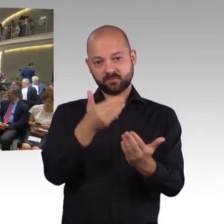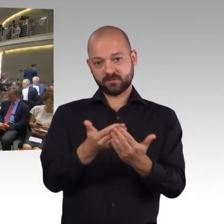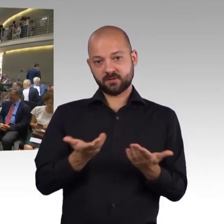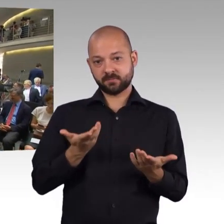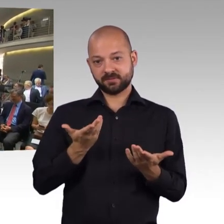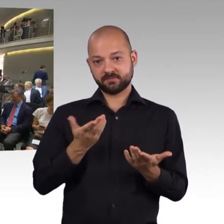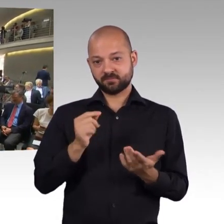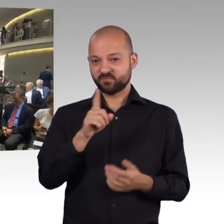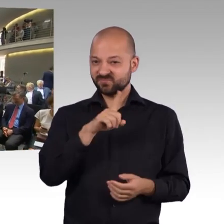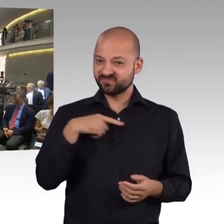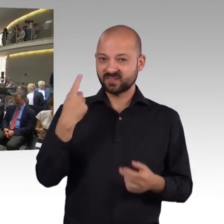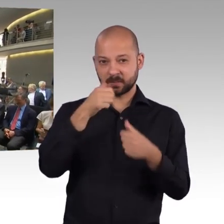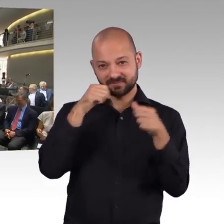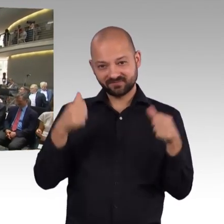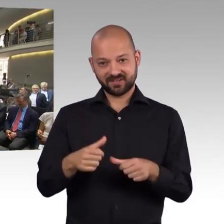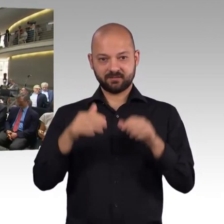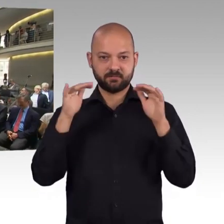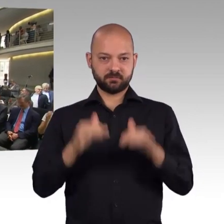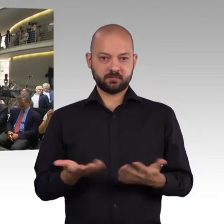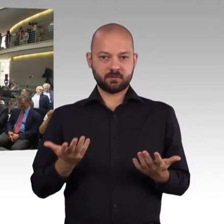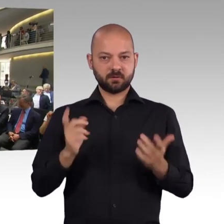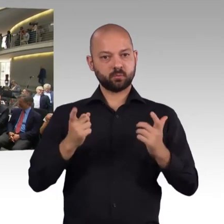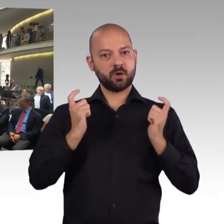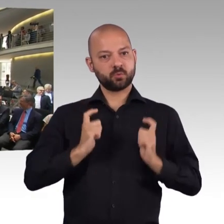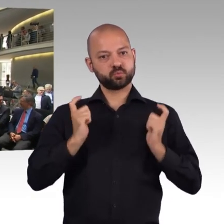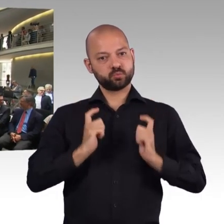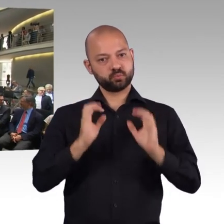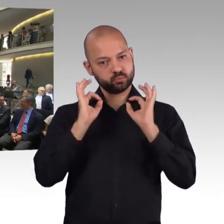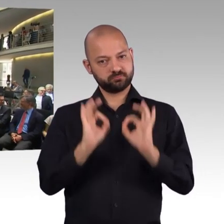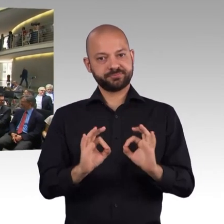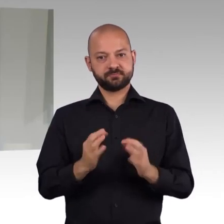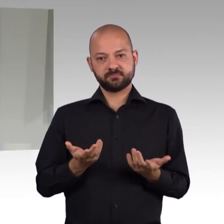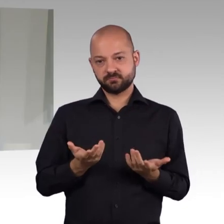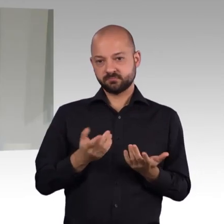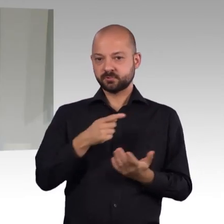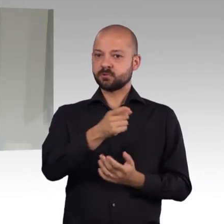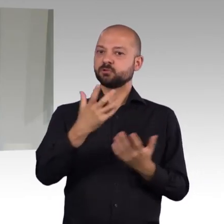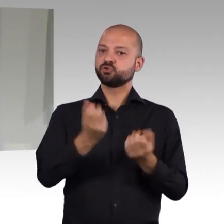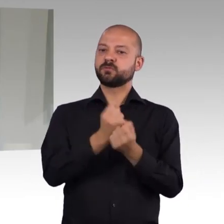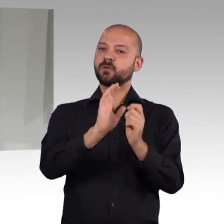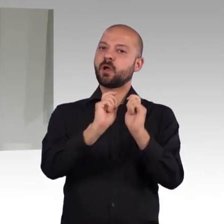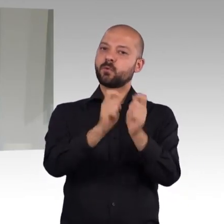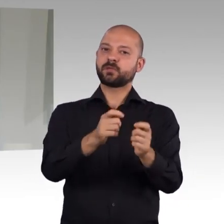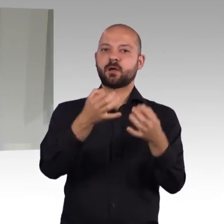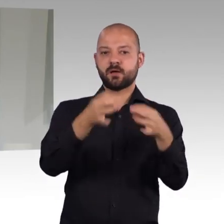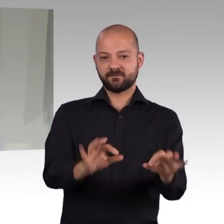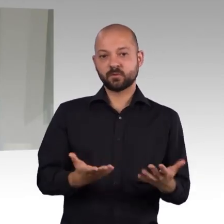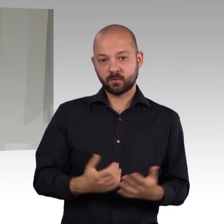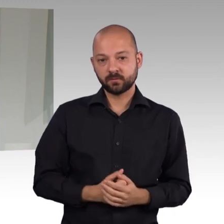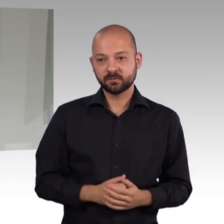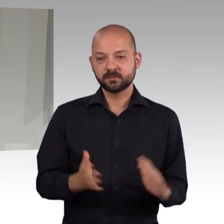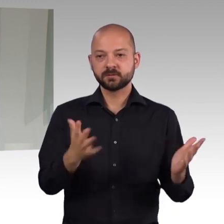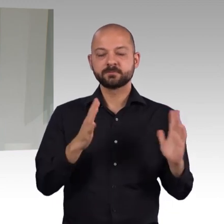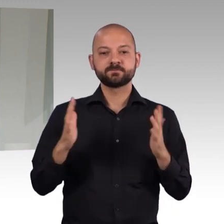Und wenn es um mehr Geld geht, dann will ich Ihnen eine ganz einfache Rechnung vormachen. Alleine um die Substanz zu